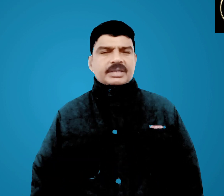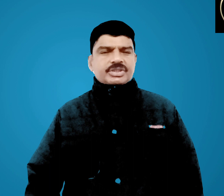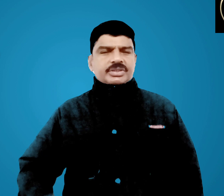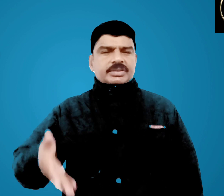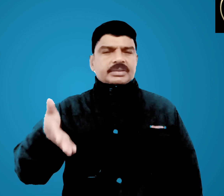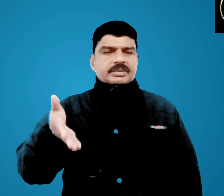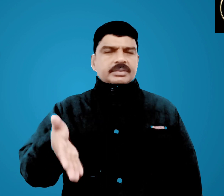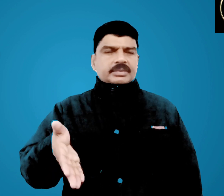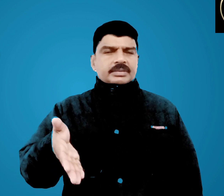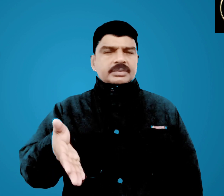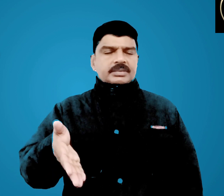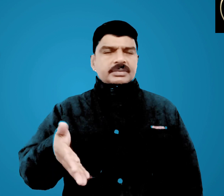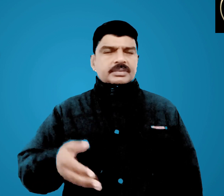आज